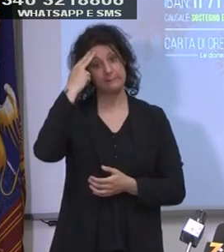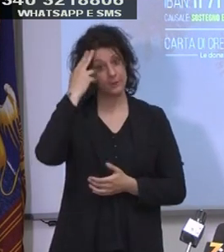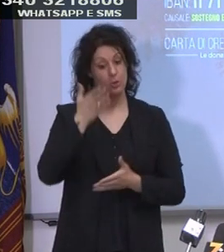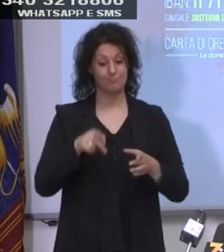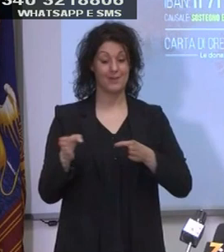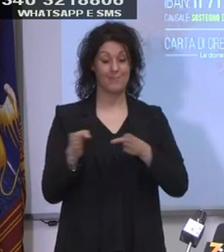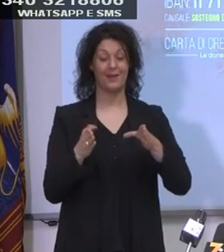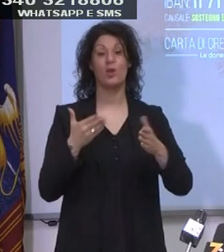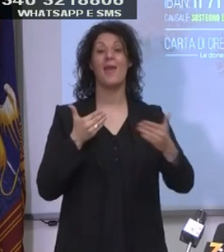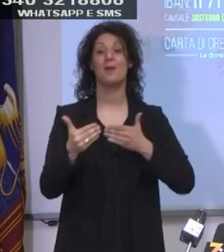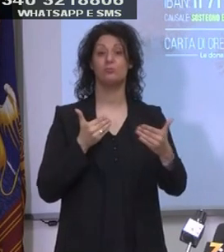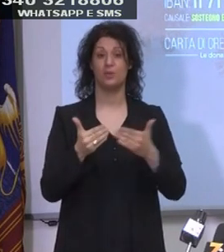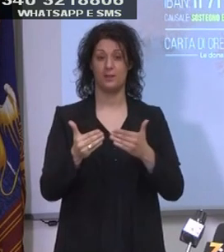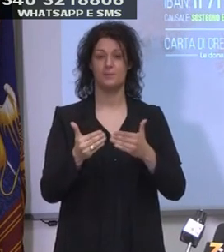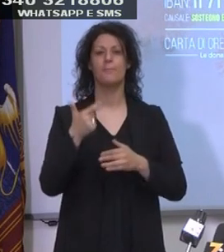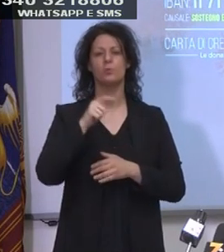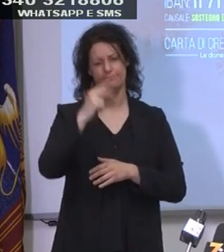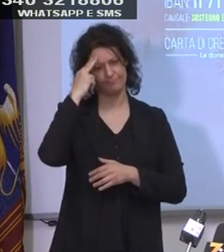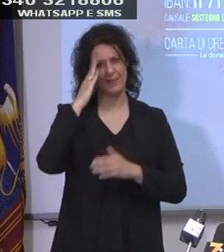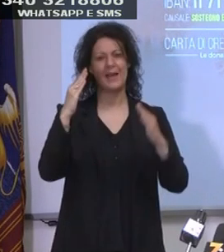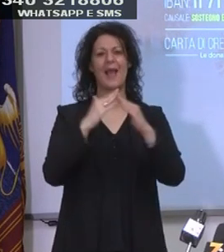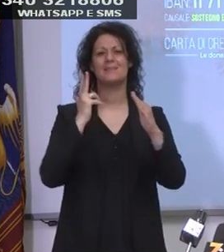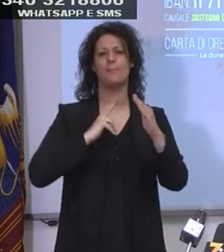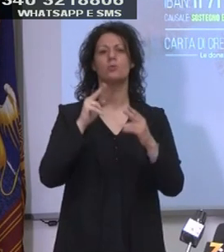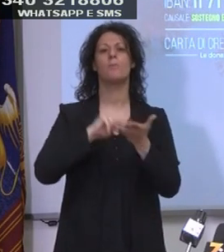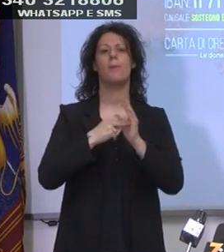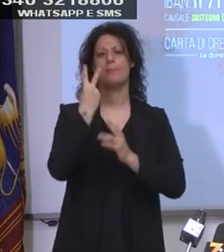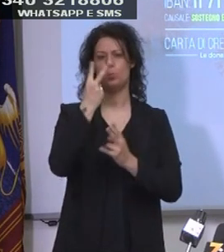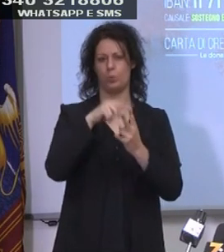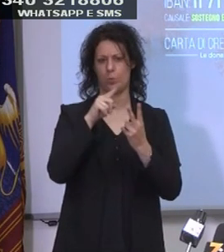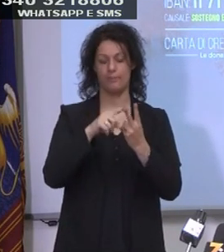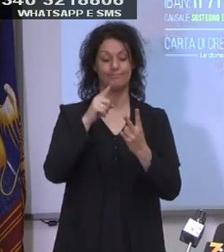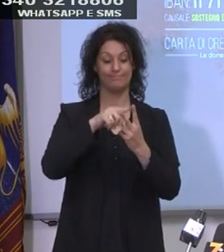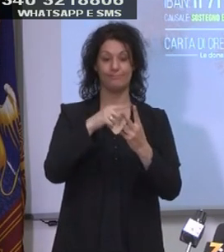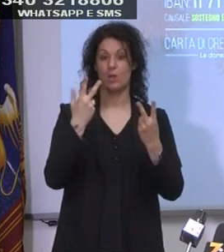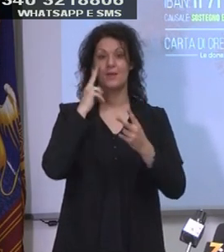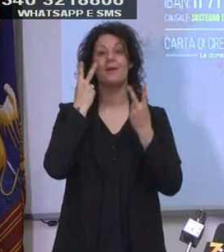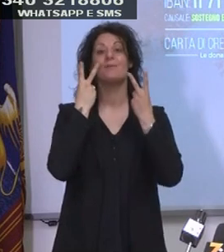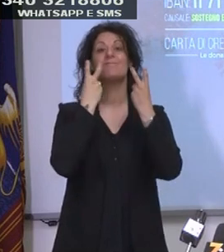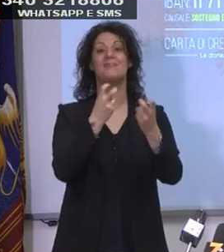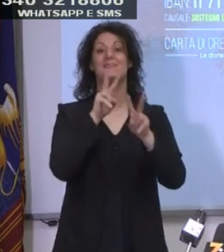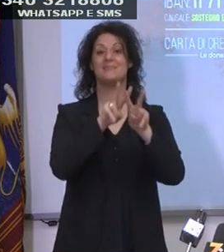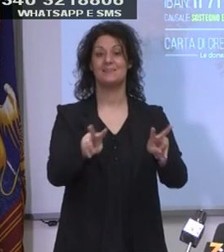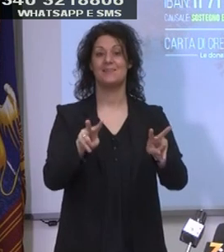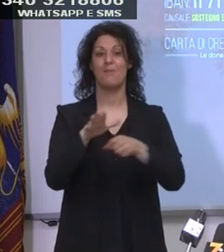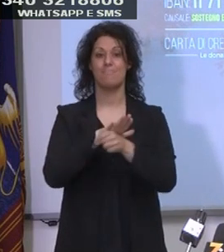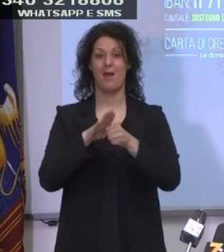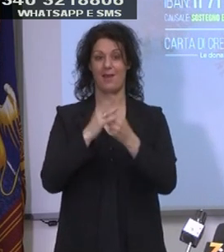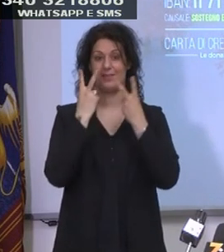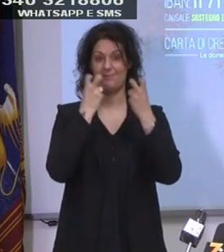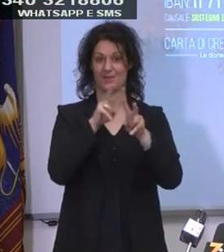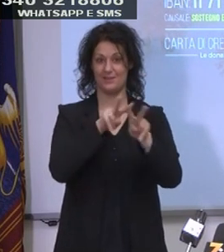è un'emergenza quella. Guardate, noi abbiamo due problemi sulle case di riposo: le visite e quindi riaprire, e capite che in luoghi